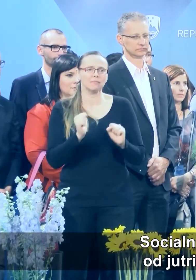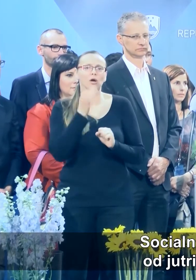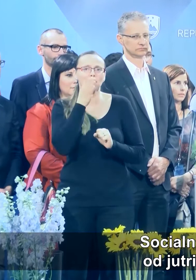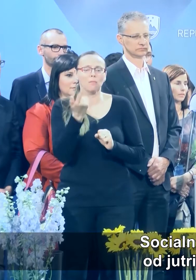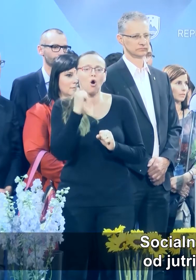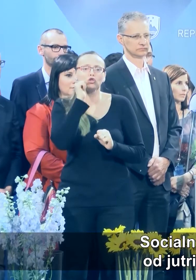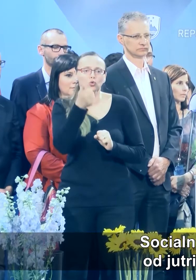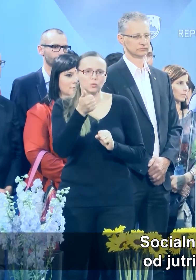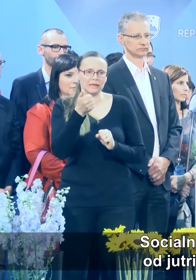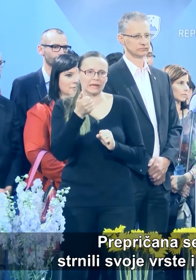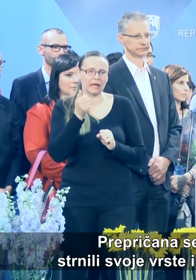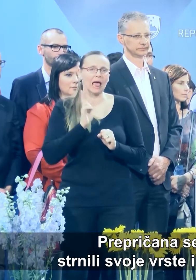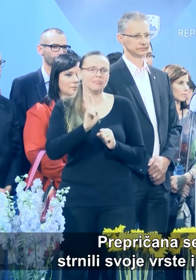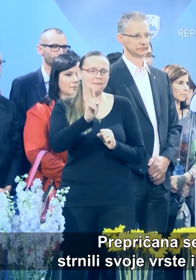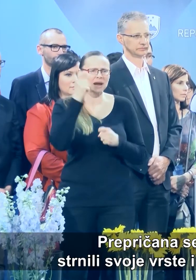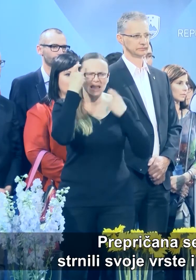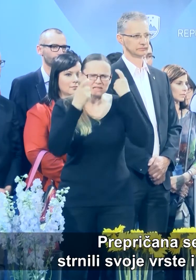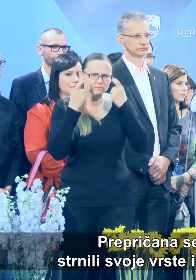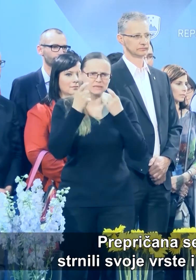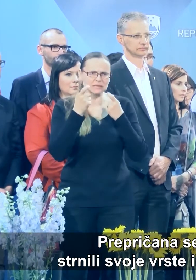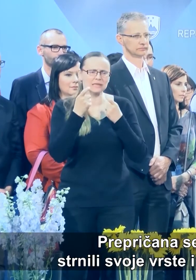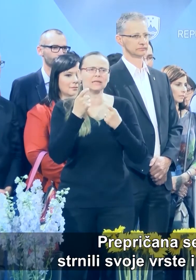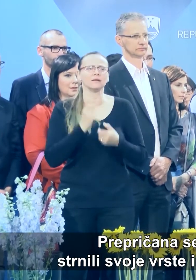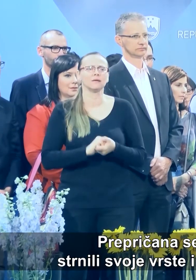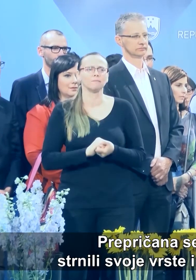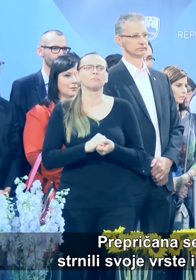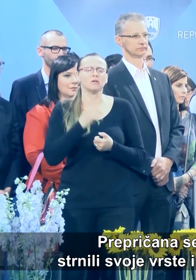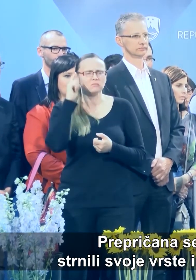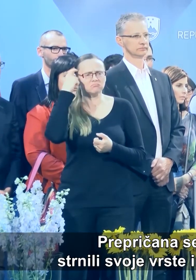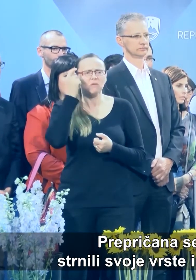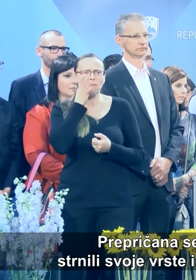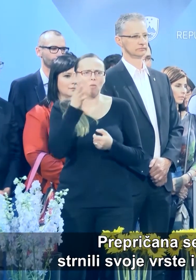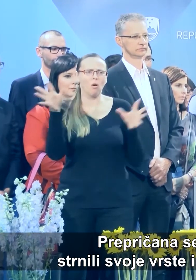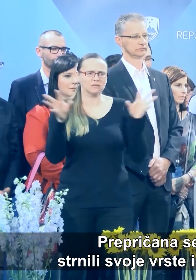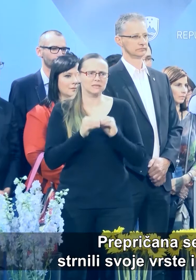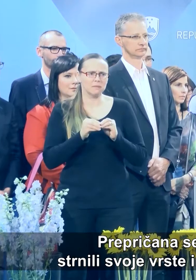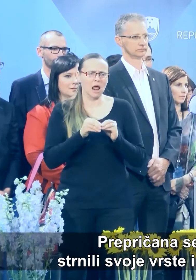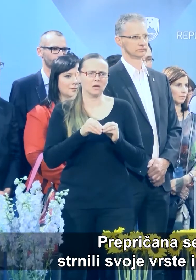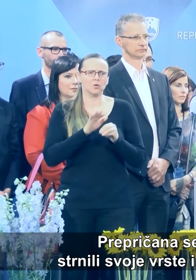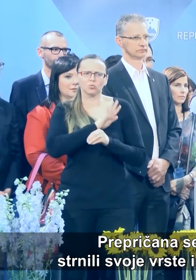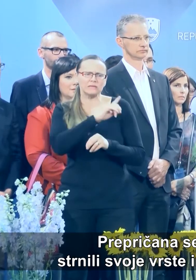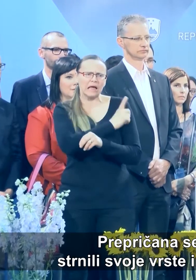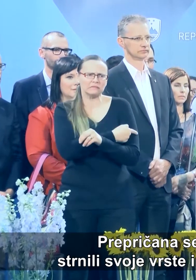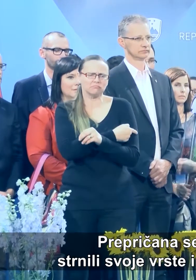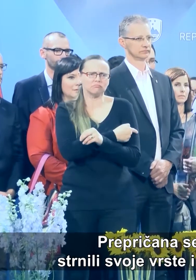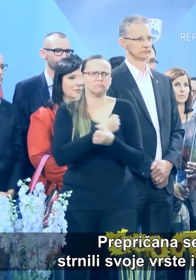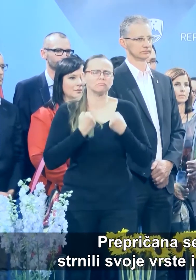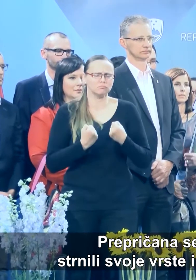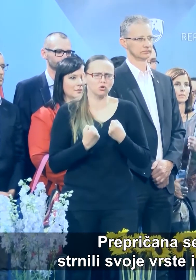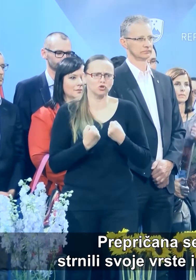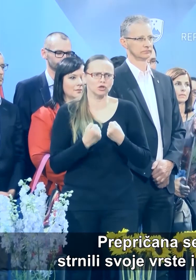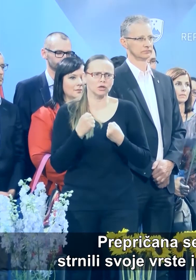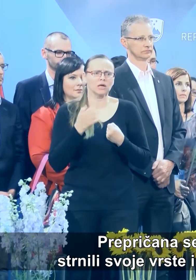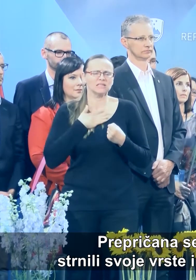od jutri naprej razmislili, prepričana sem, da bomo zbrali sile, strnili svoje vrste